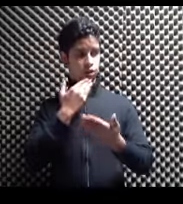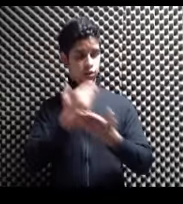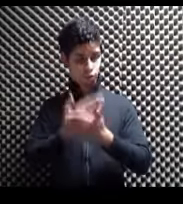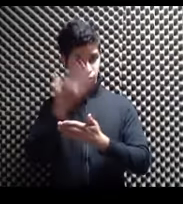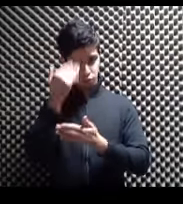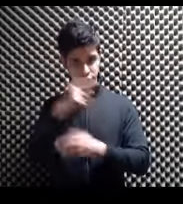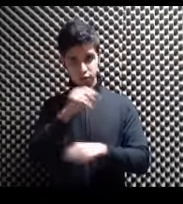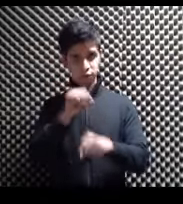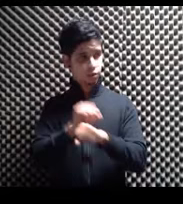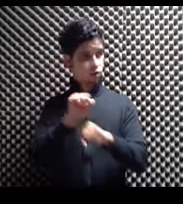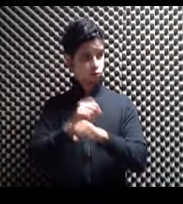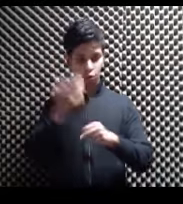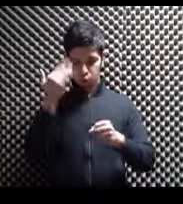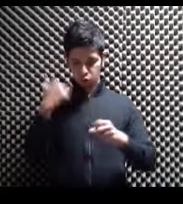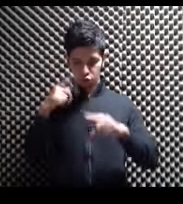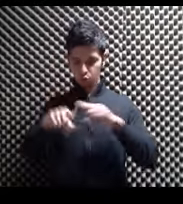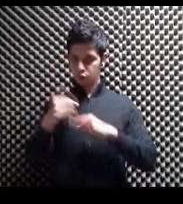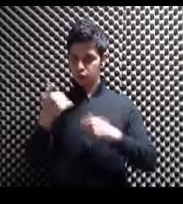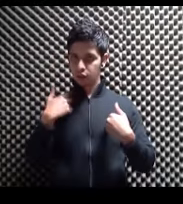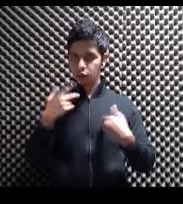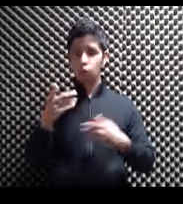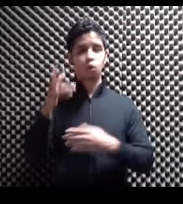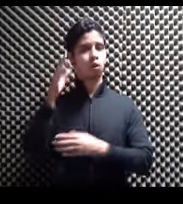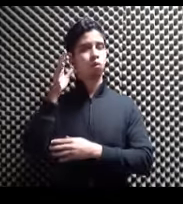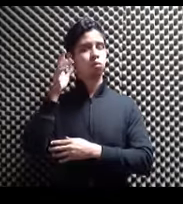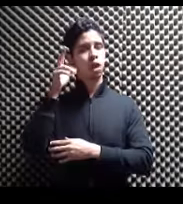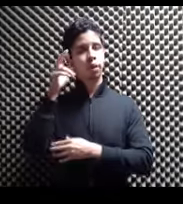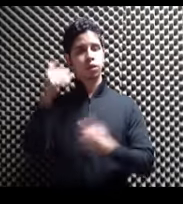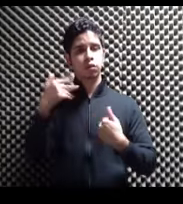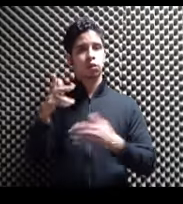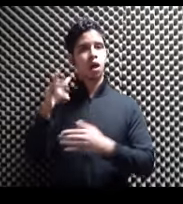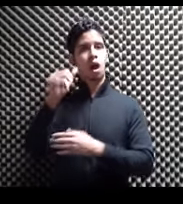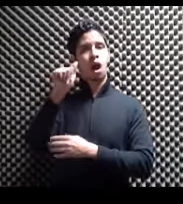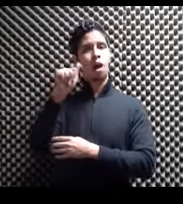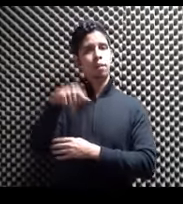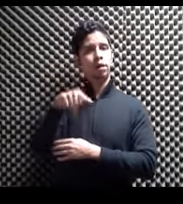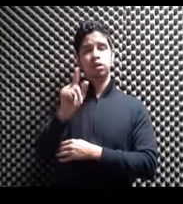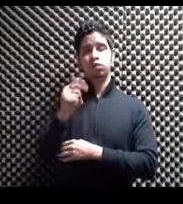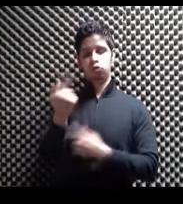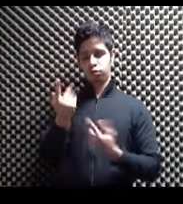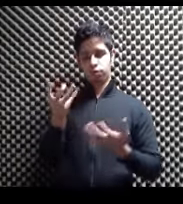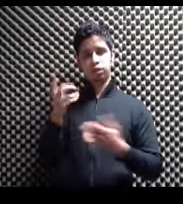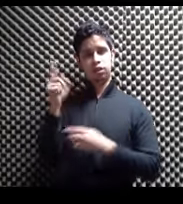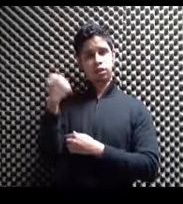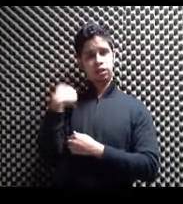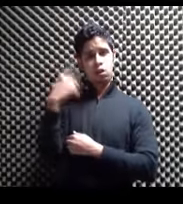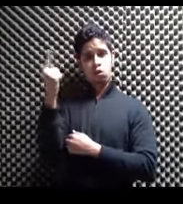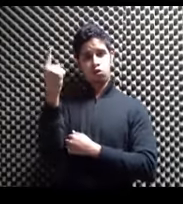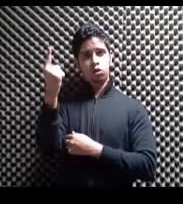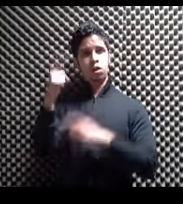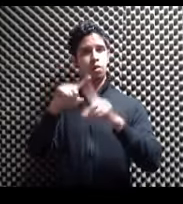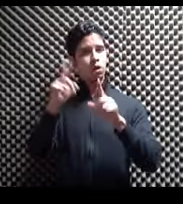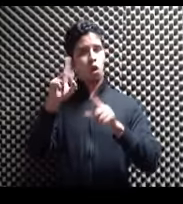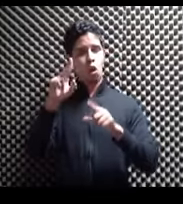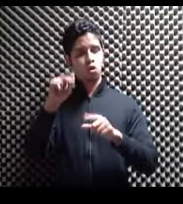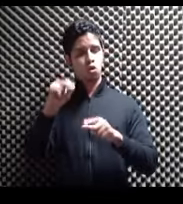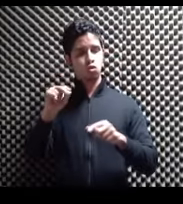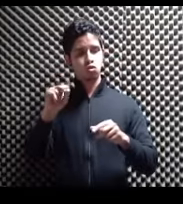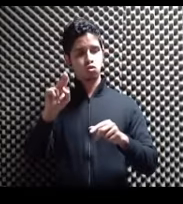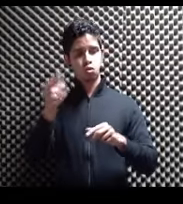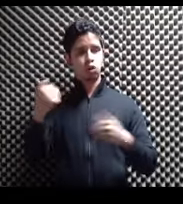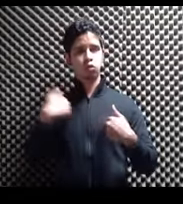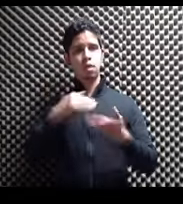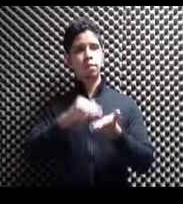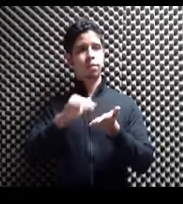apartamento, pero me encantaría. Yo siempre quise tener uno, pero nunca me dejaron. Pero. Lo hubiese de pintado las pezuñas también, porque todas las mascotas